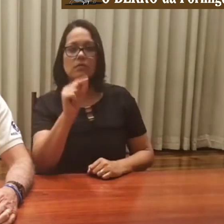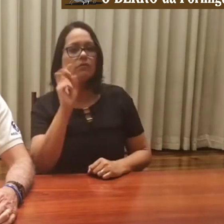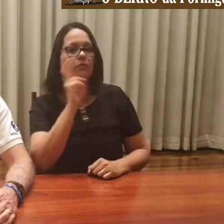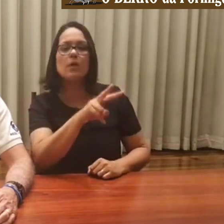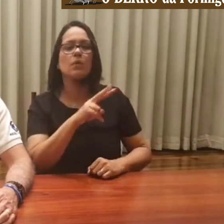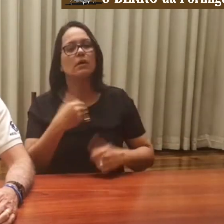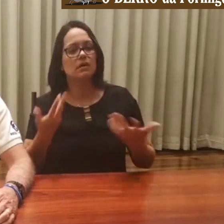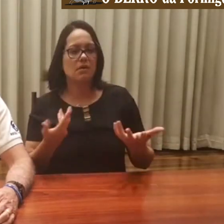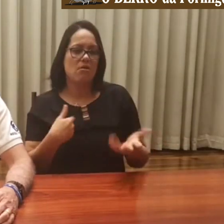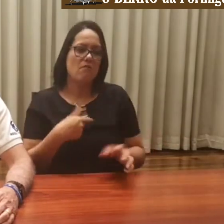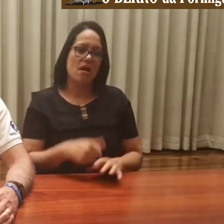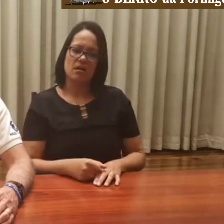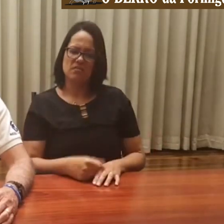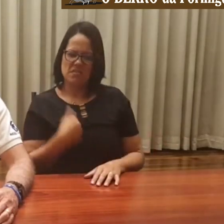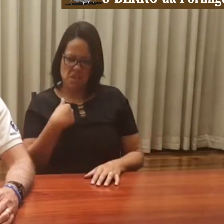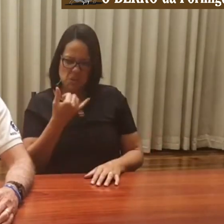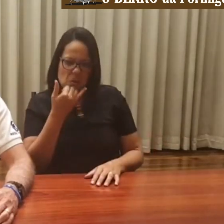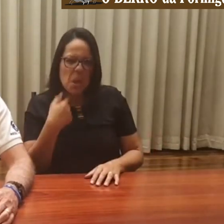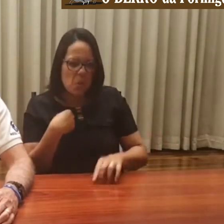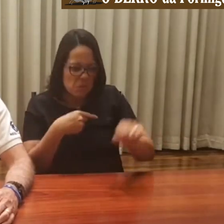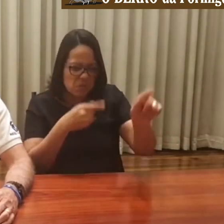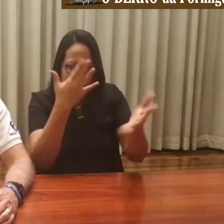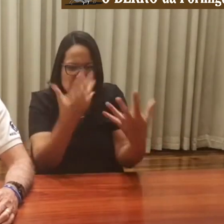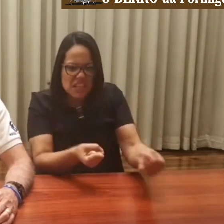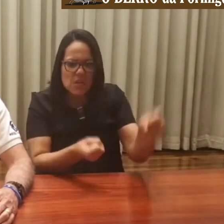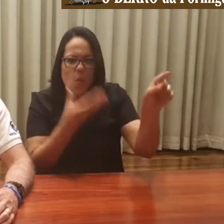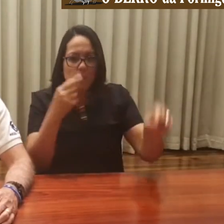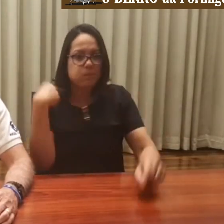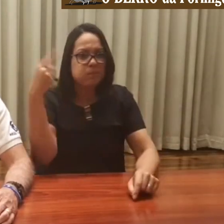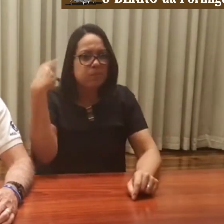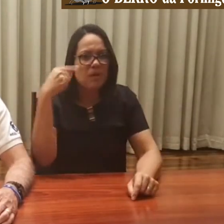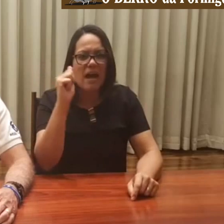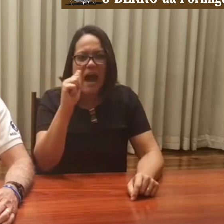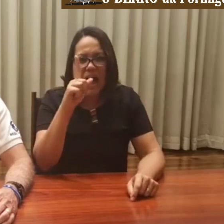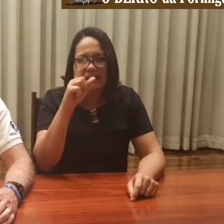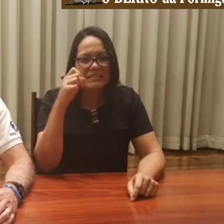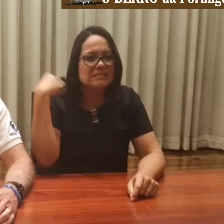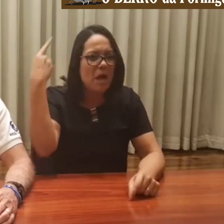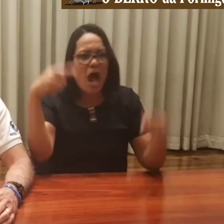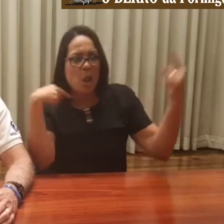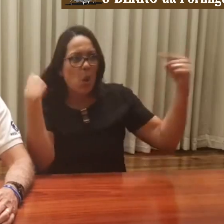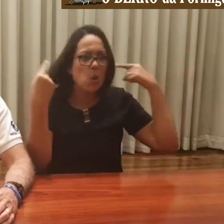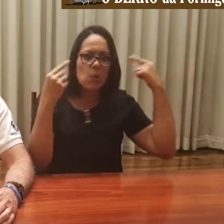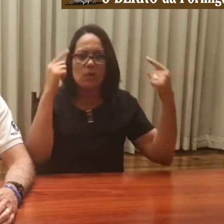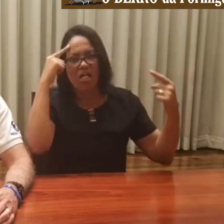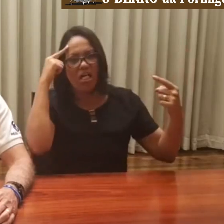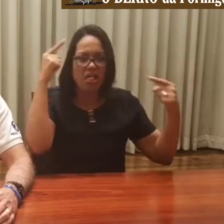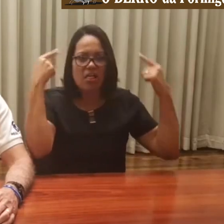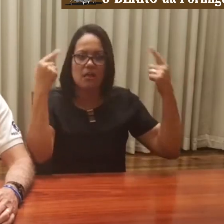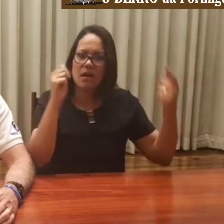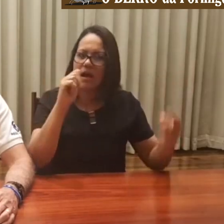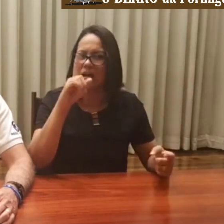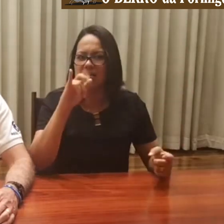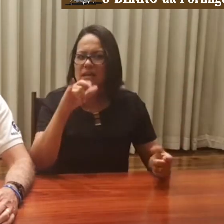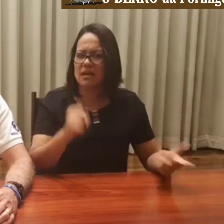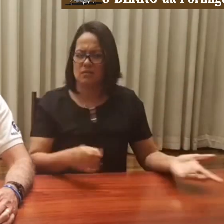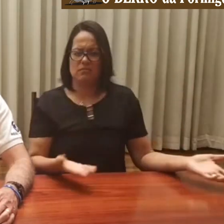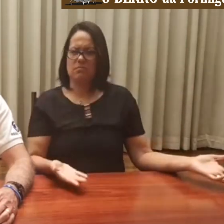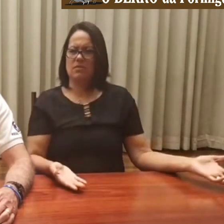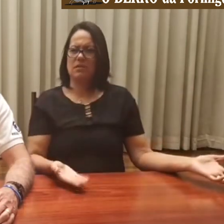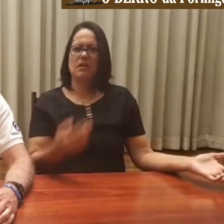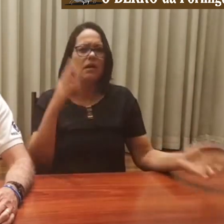admitir que o Adélio é maluco. Olha, até ele ser contratado por alguém, não era maluco. Até a quase entrada,